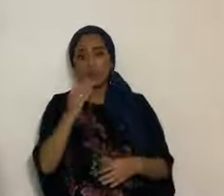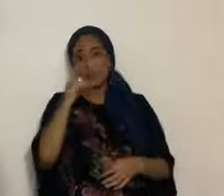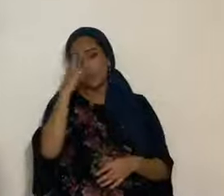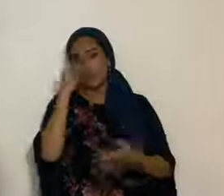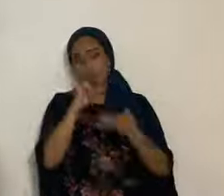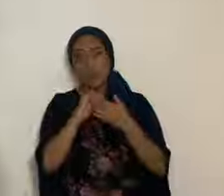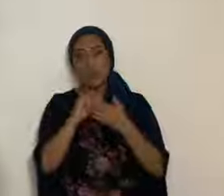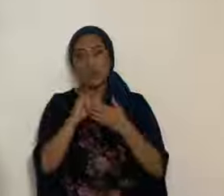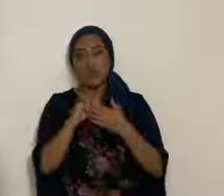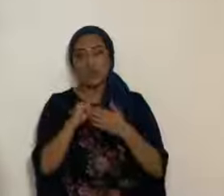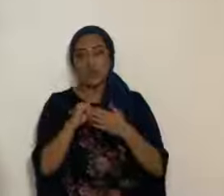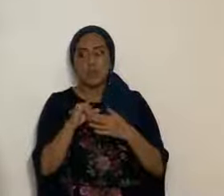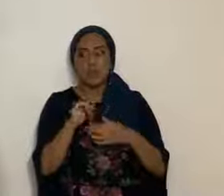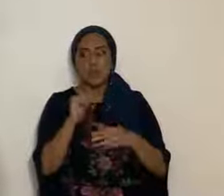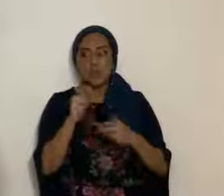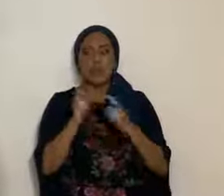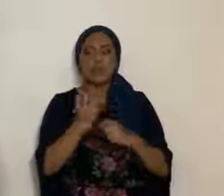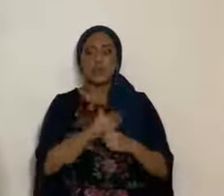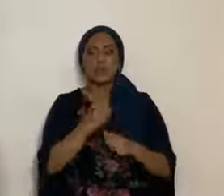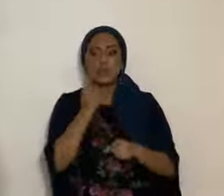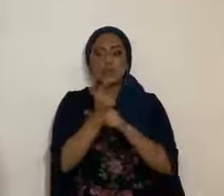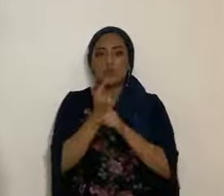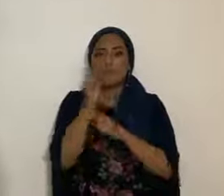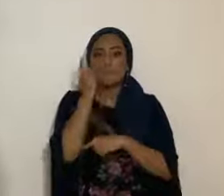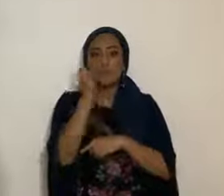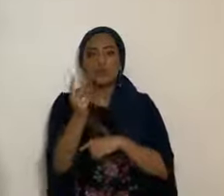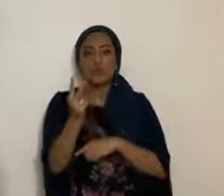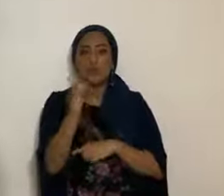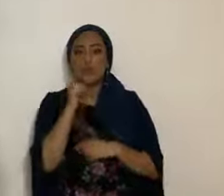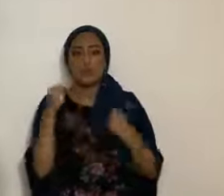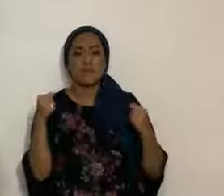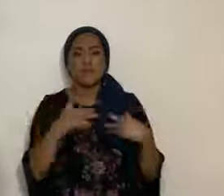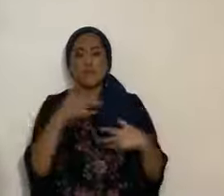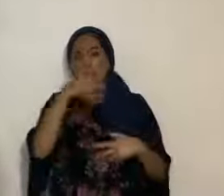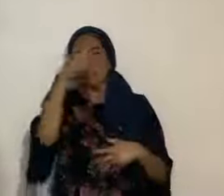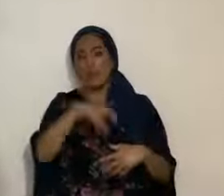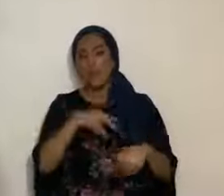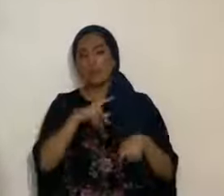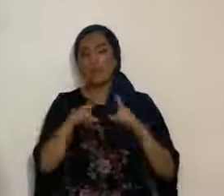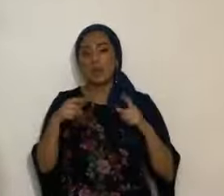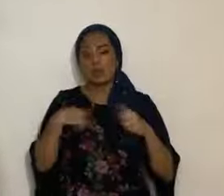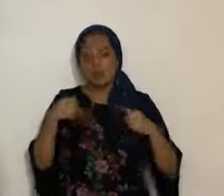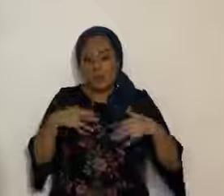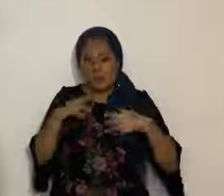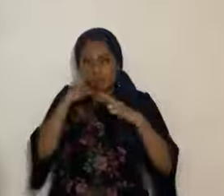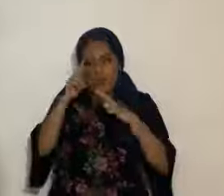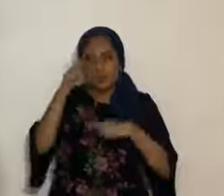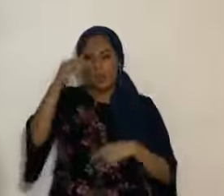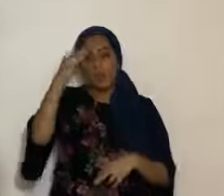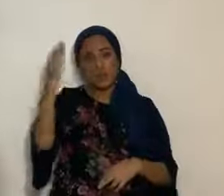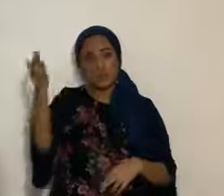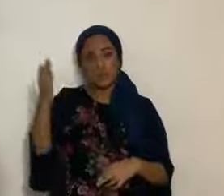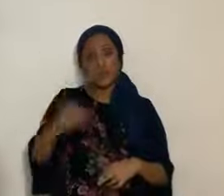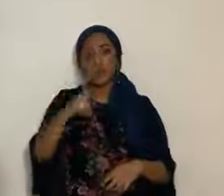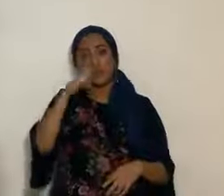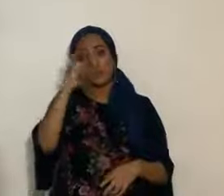la perspectiva correcta de no temer a los hombres, sino de temer a Elohim, porque ciertamente